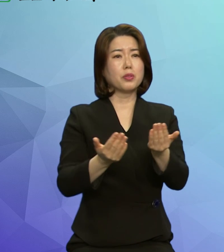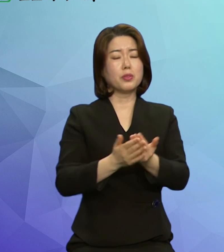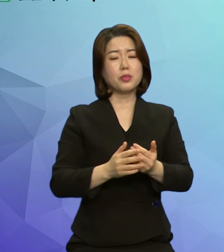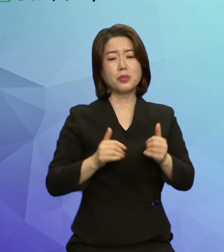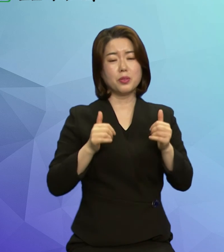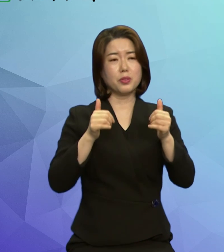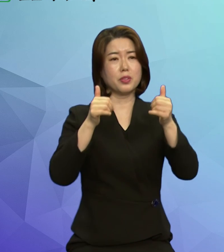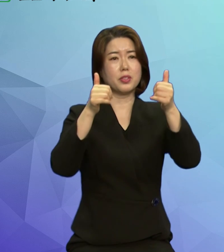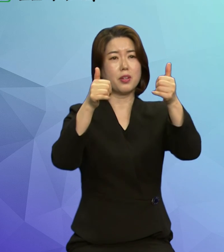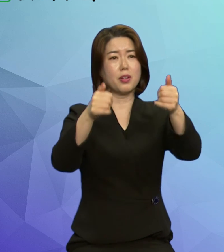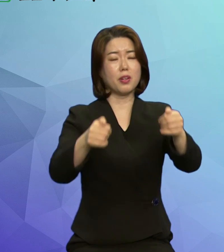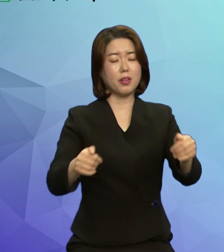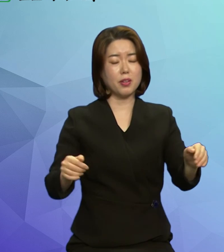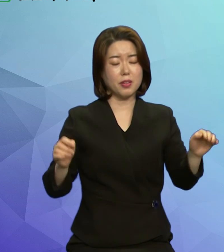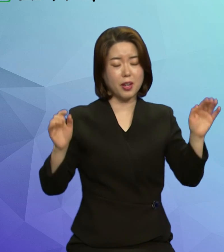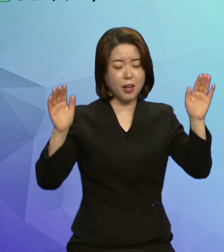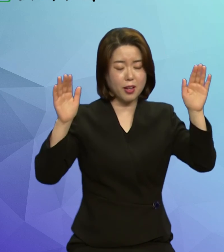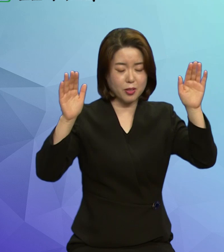모두